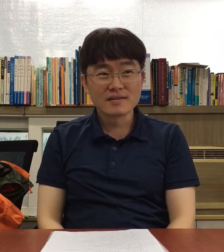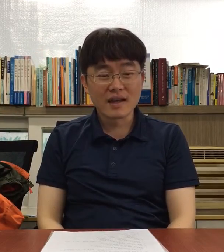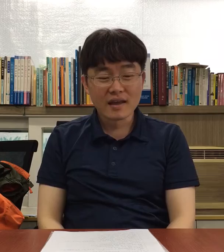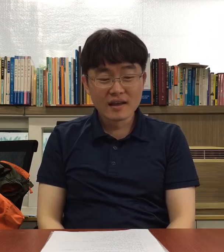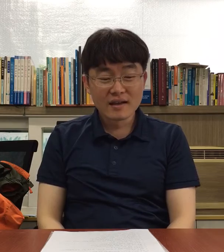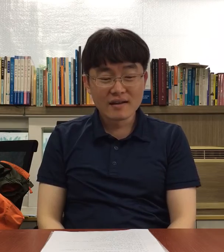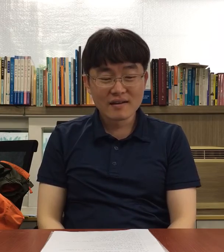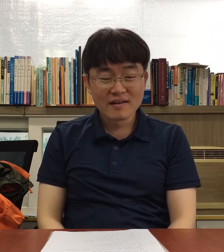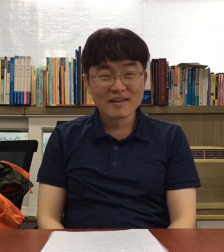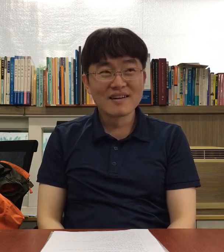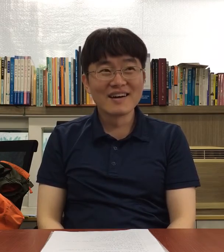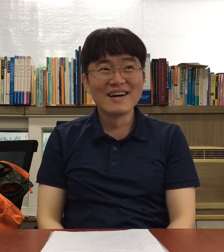네.